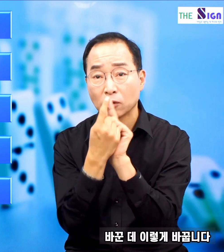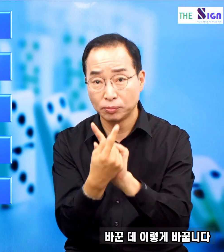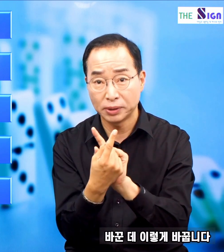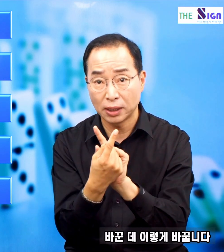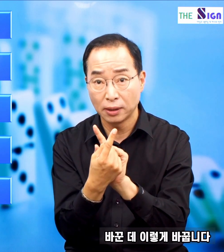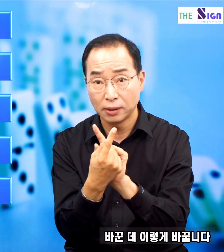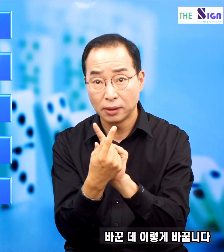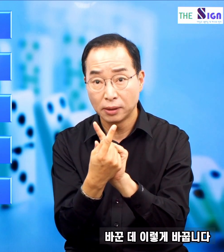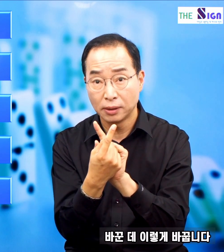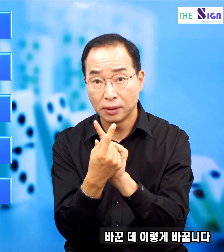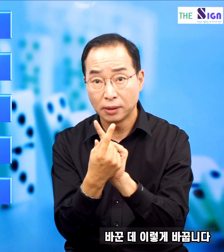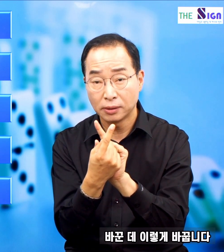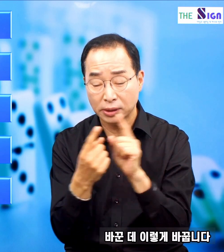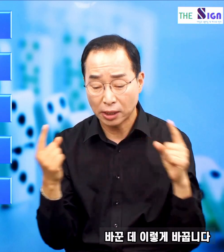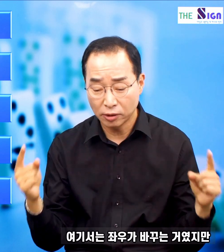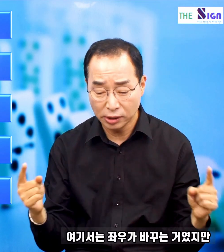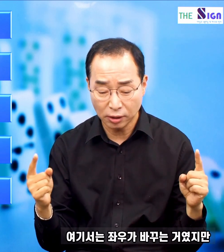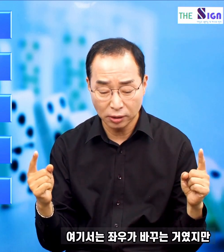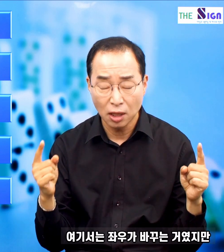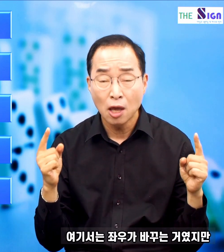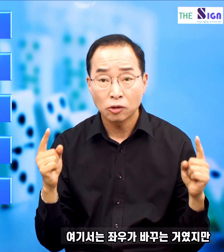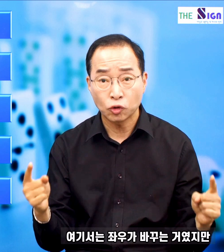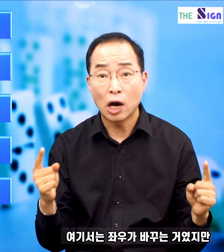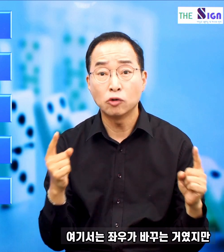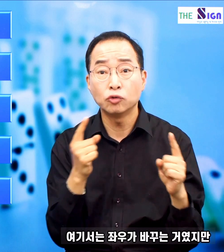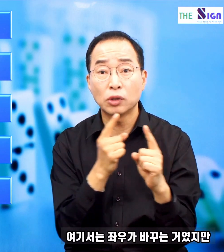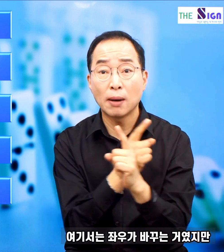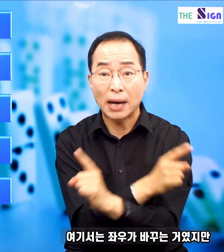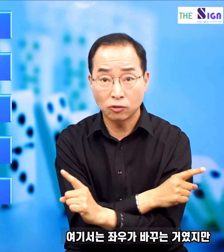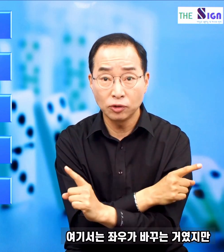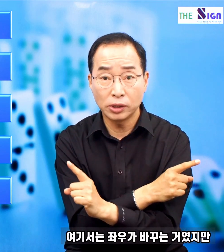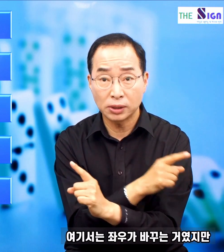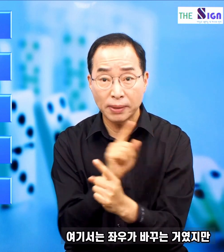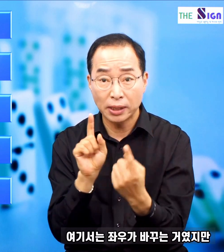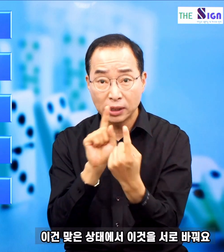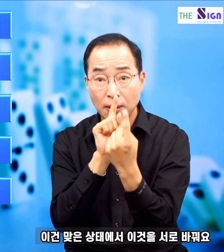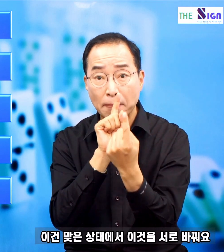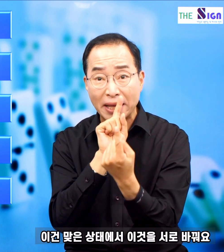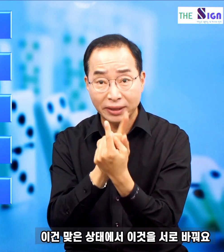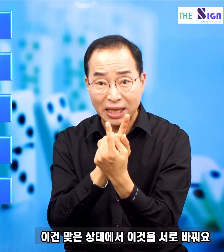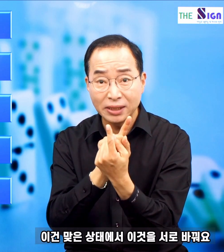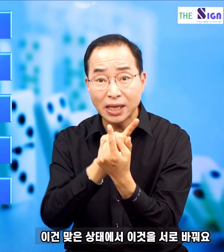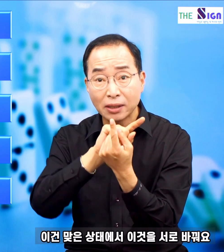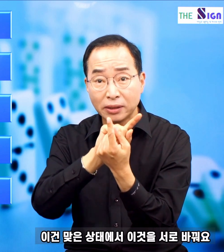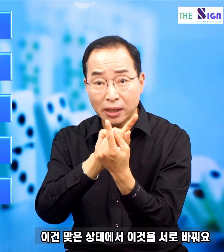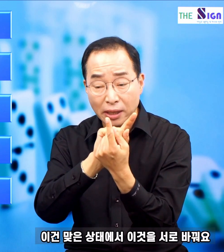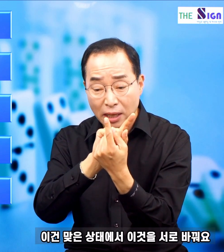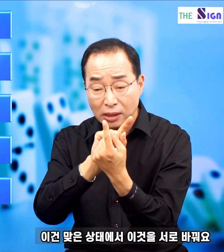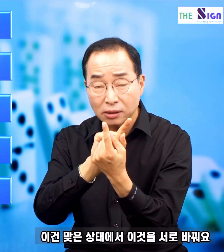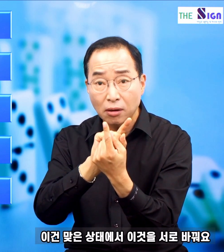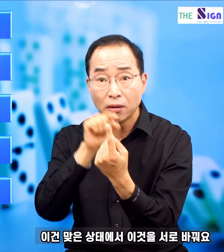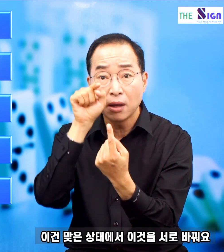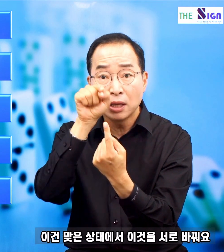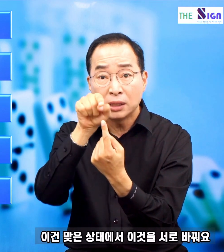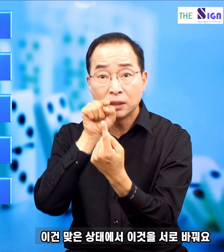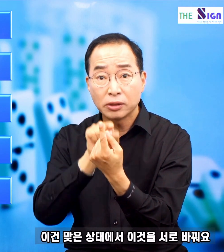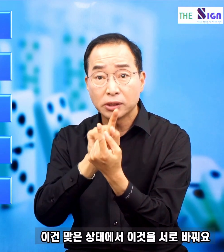바꿉니다. 자, 여기서는 좌우가 바꾸는 거였지만 이건 된 상태에서 이것을